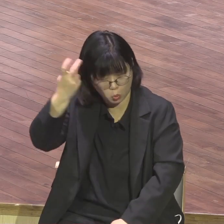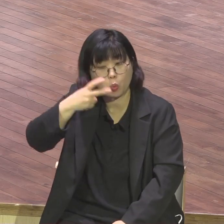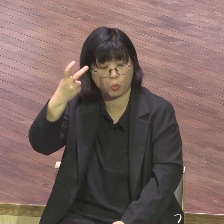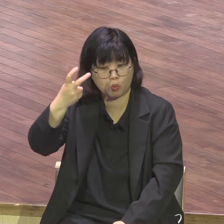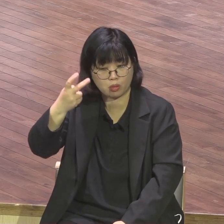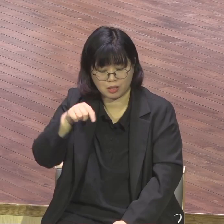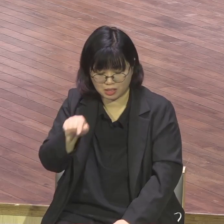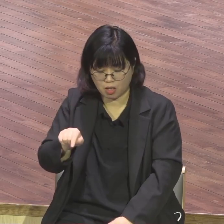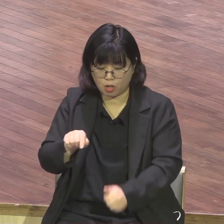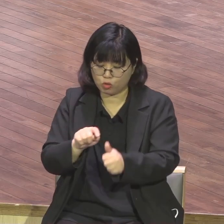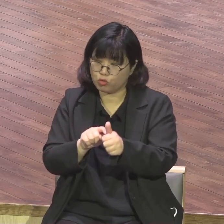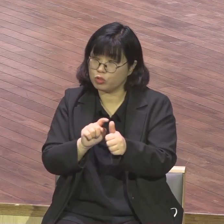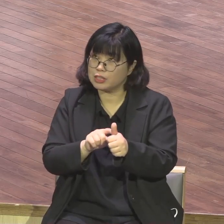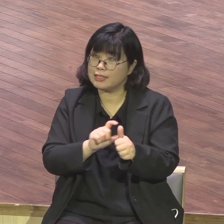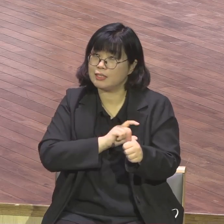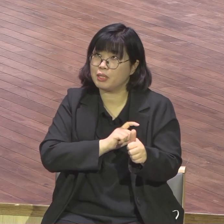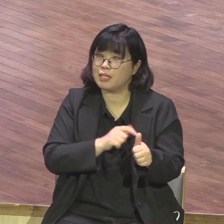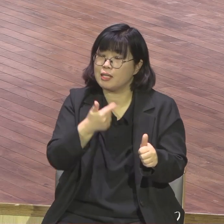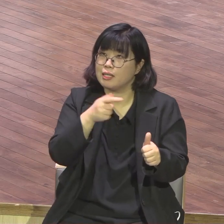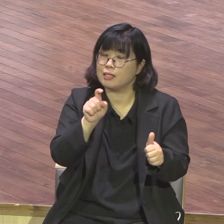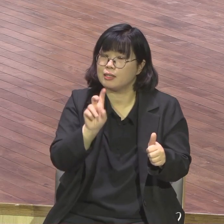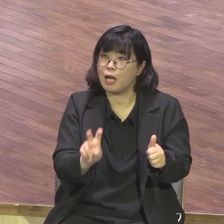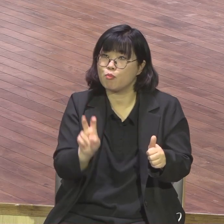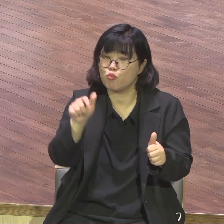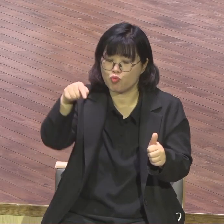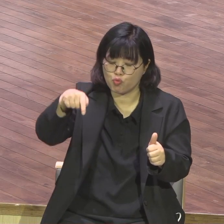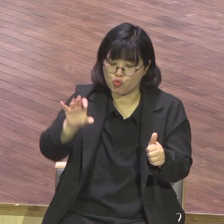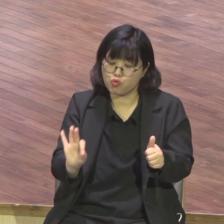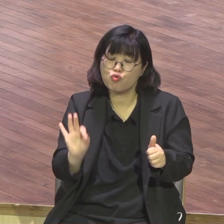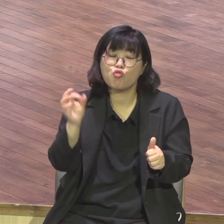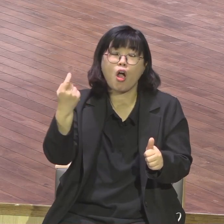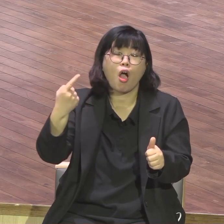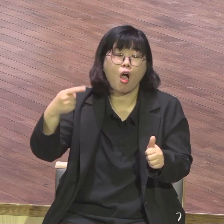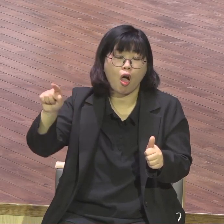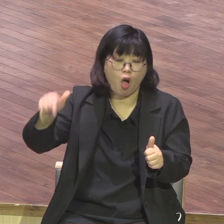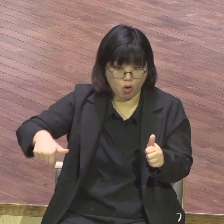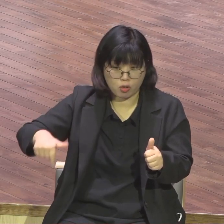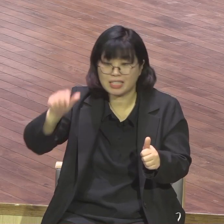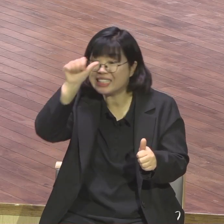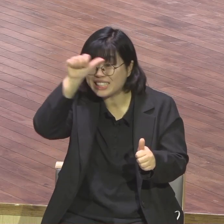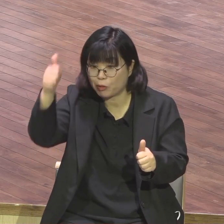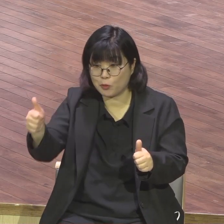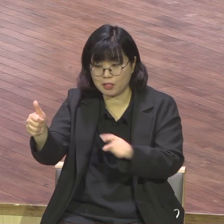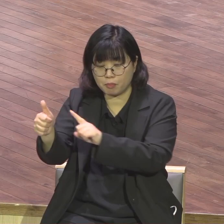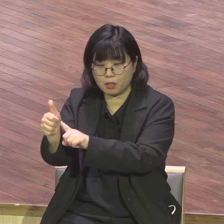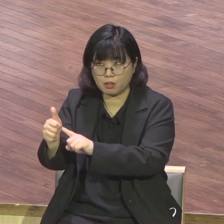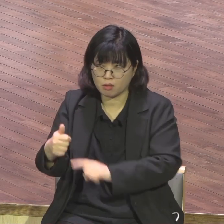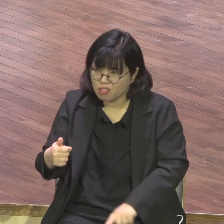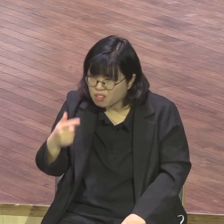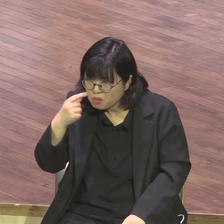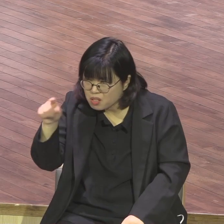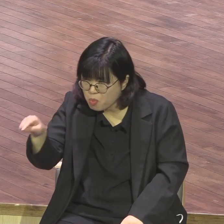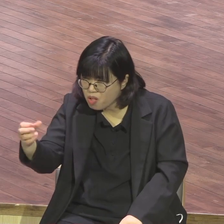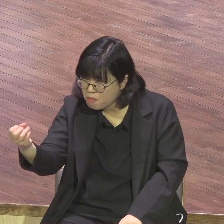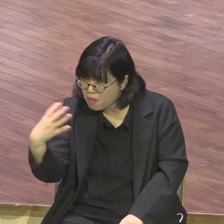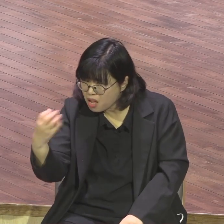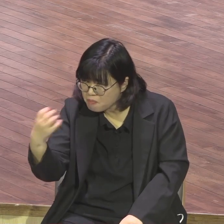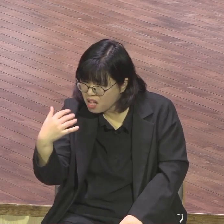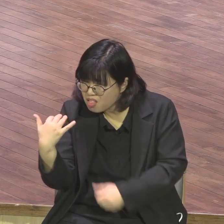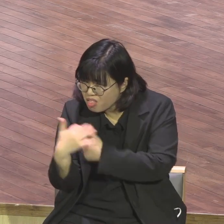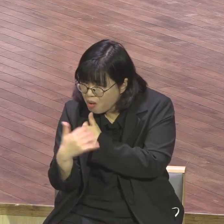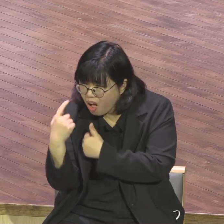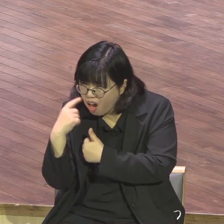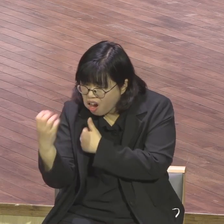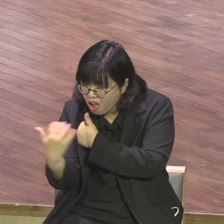남국 장로님이 곡을 이때 쓴 것입니다. 뭐라고 썼냐? 우리나라는